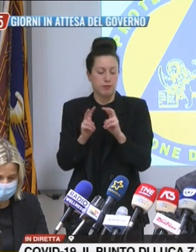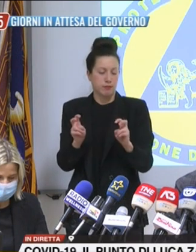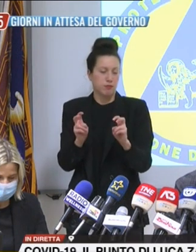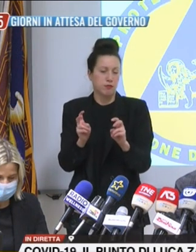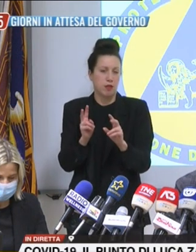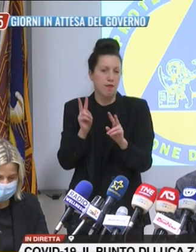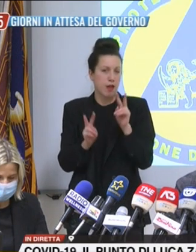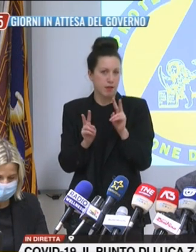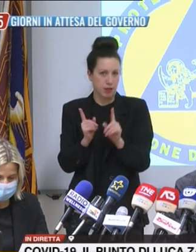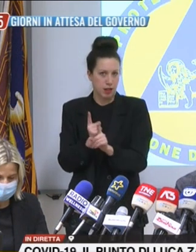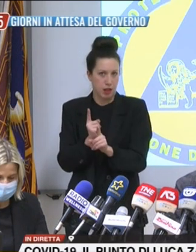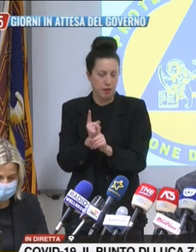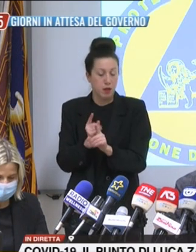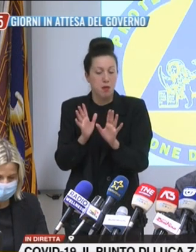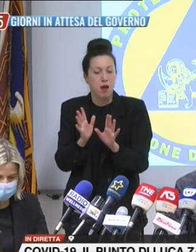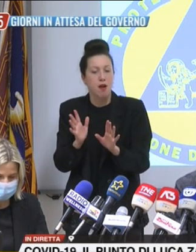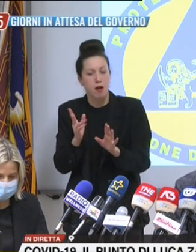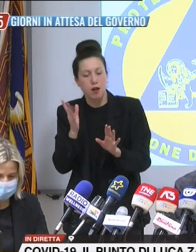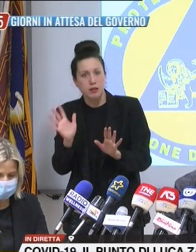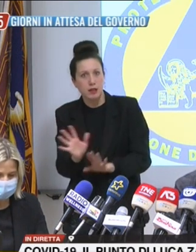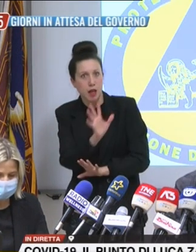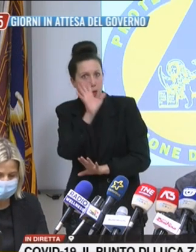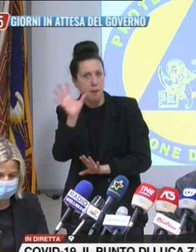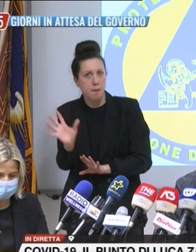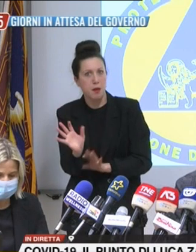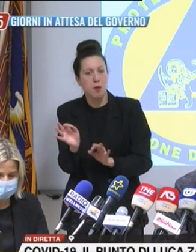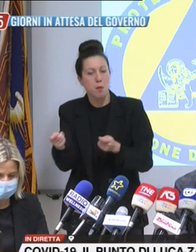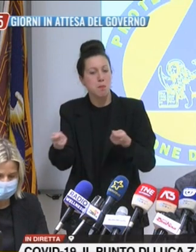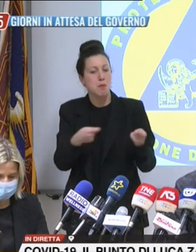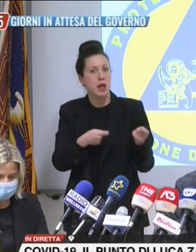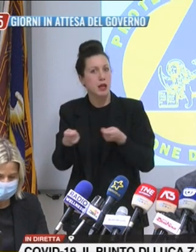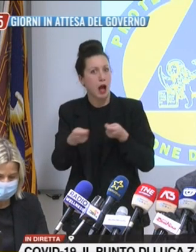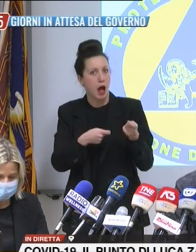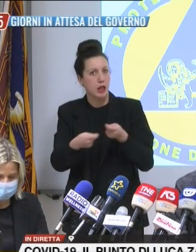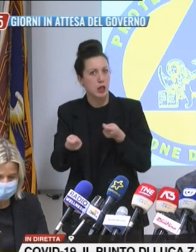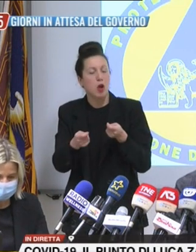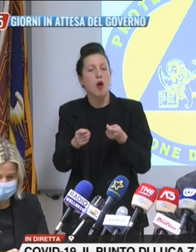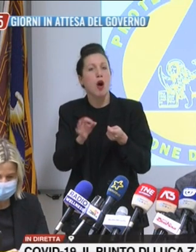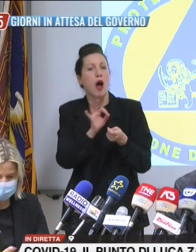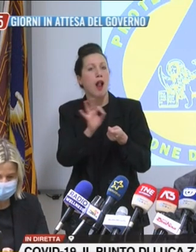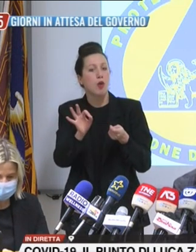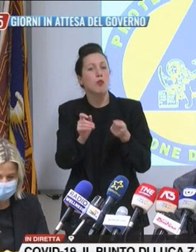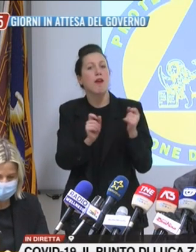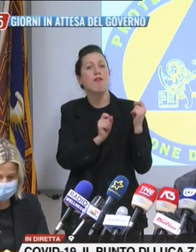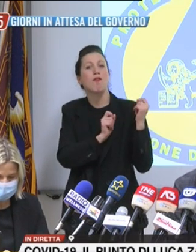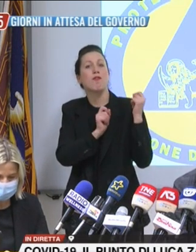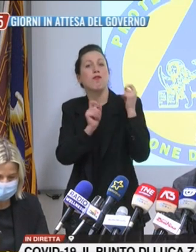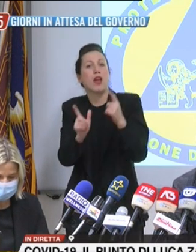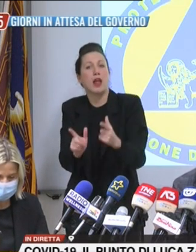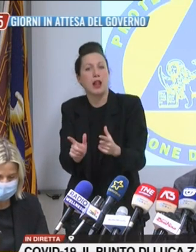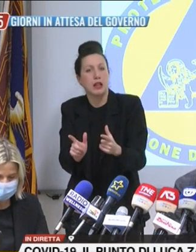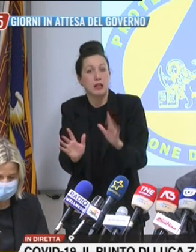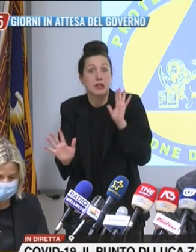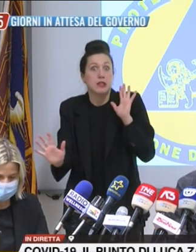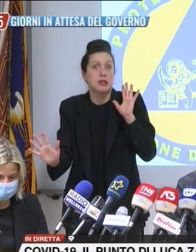oggettivamente sul mercato, non chiedetemi la marca, sul mercato ci sono possibilità, sembra,